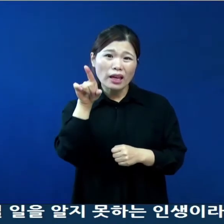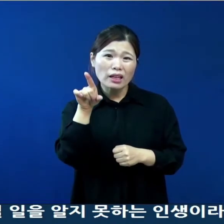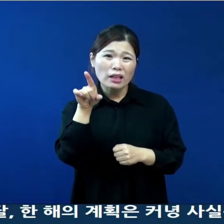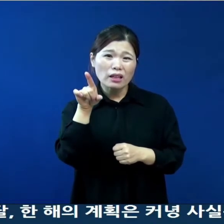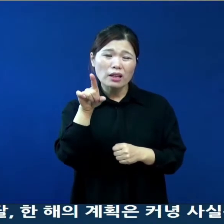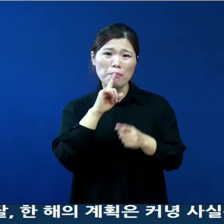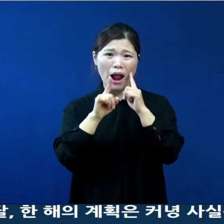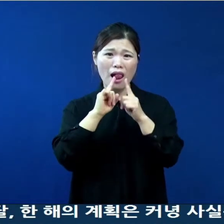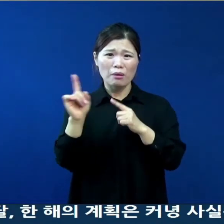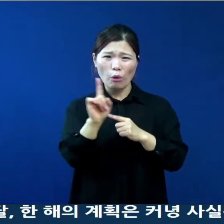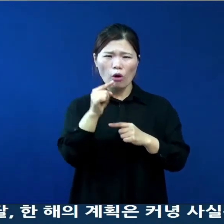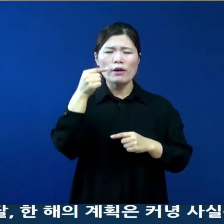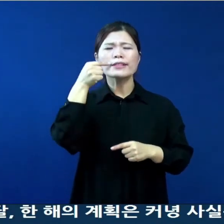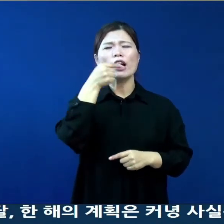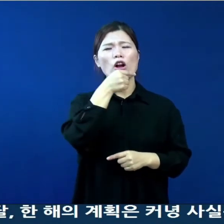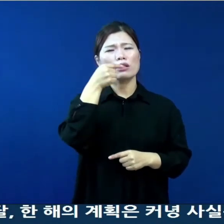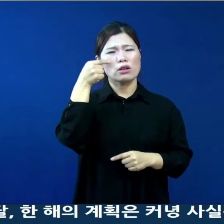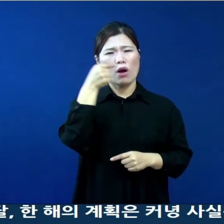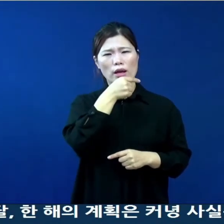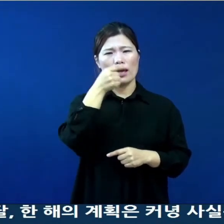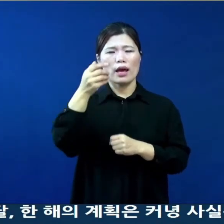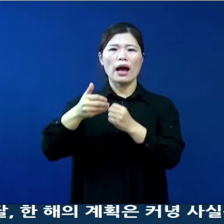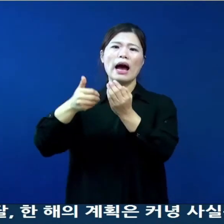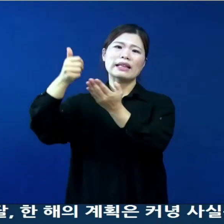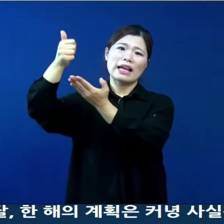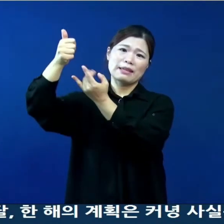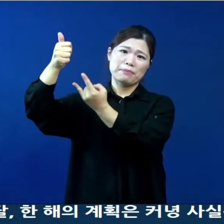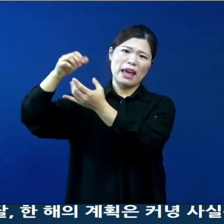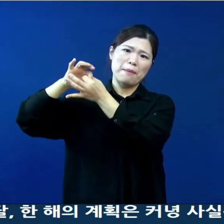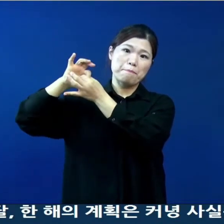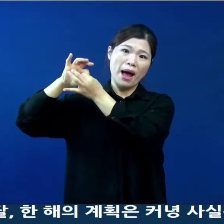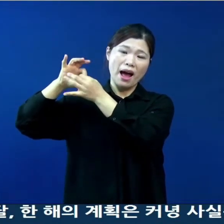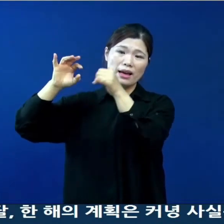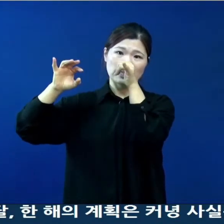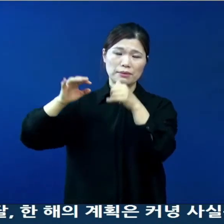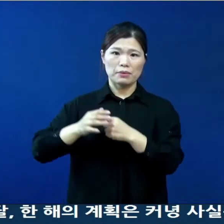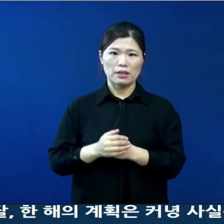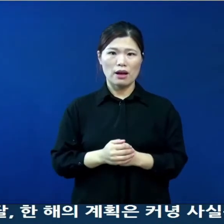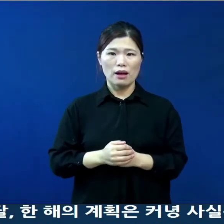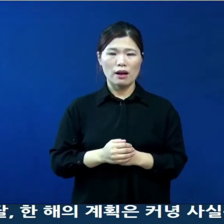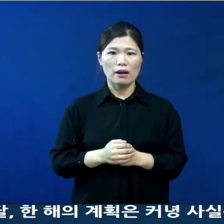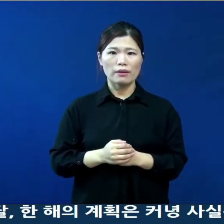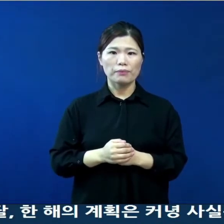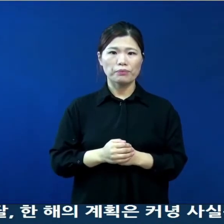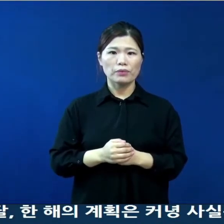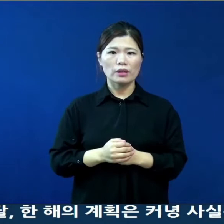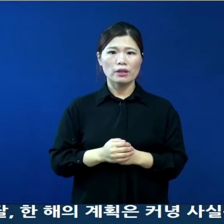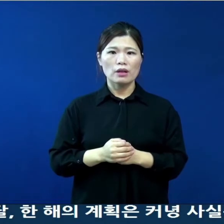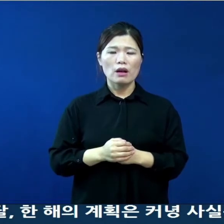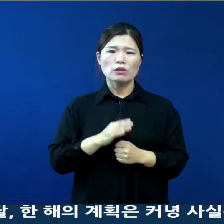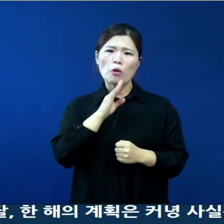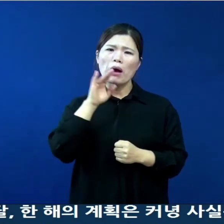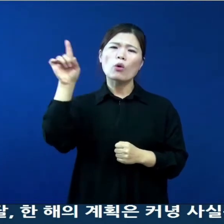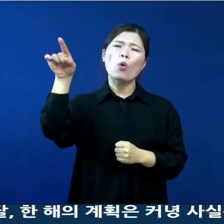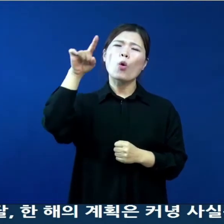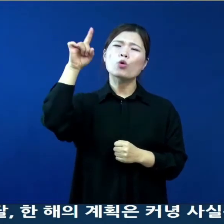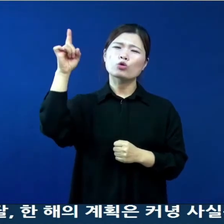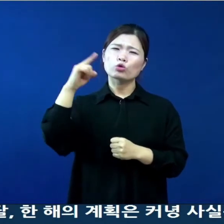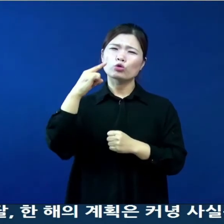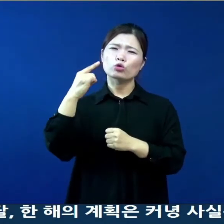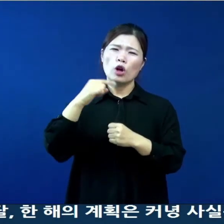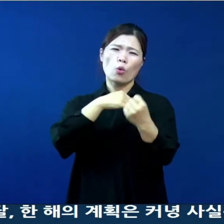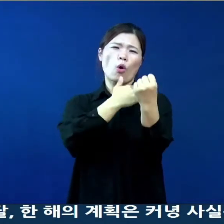시간은요 철저하게 하나님에게 속해 있습니다. 심지어 공중 권세 잡은